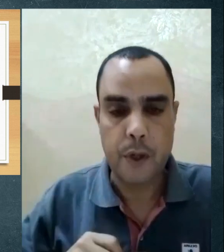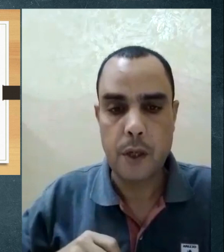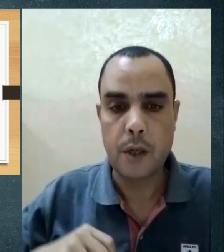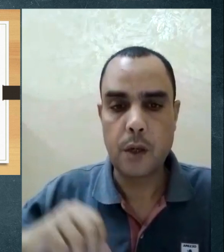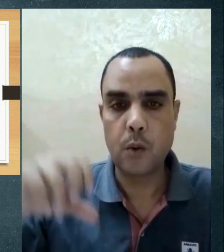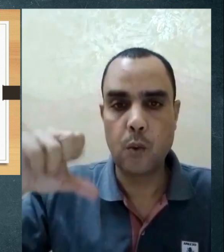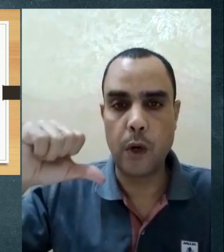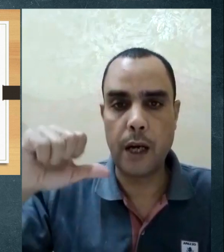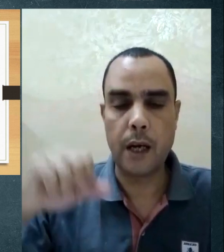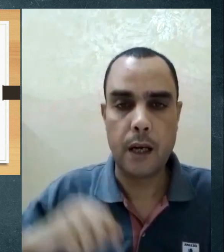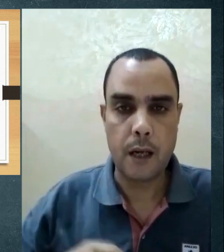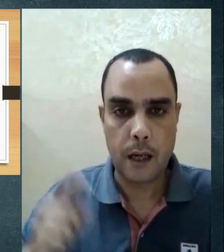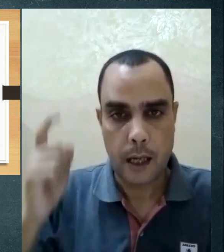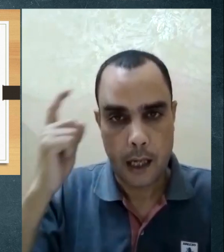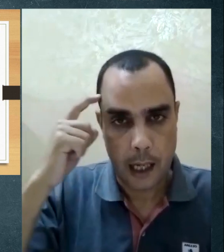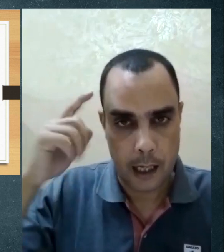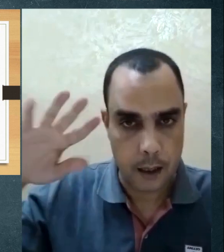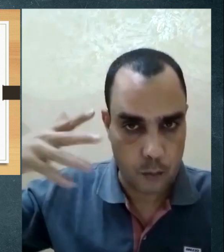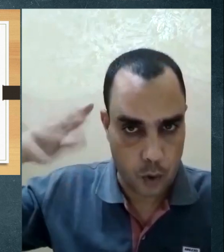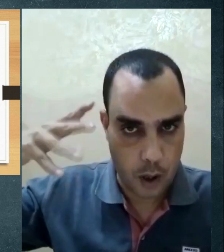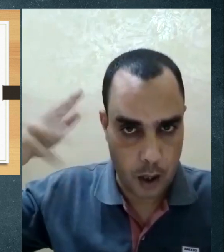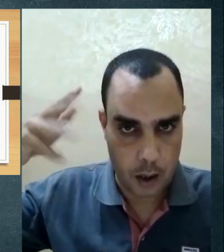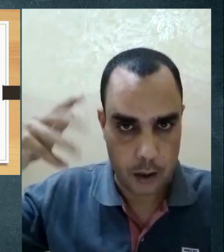الشباب والمراهقة.